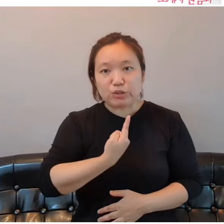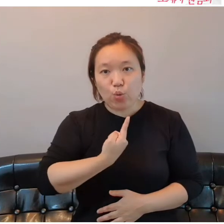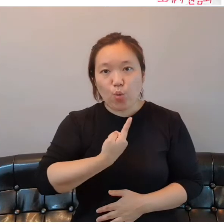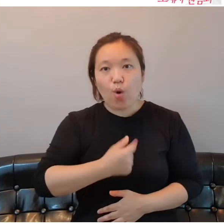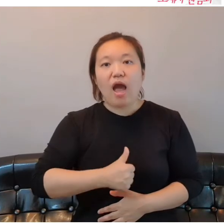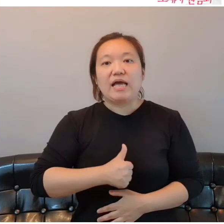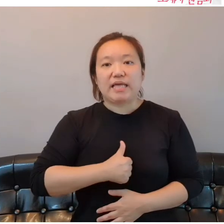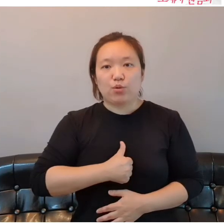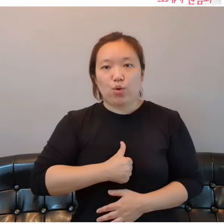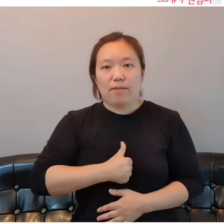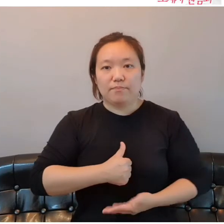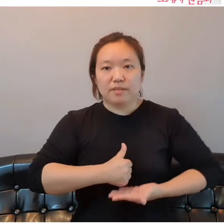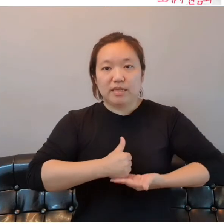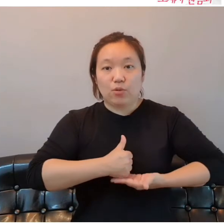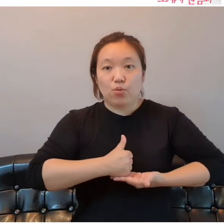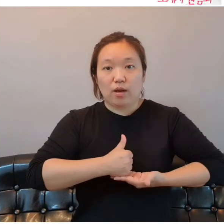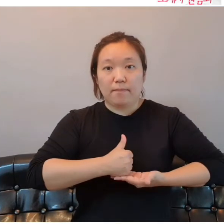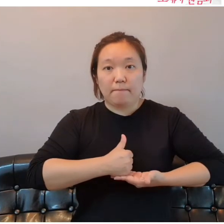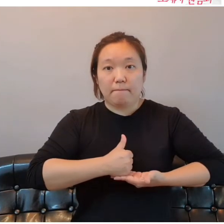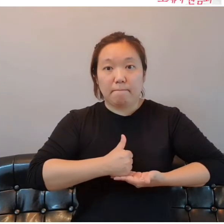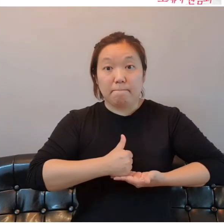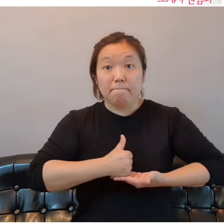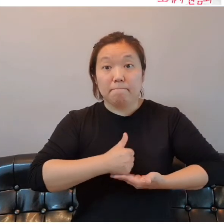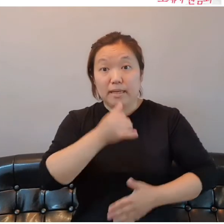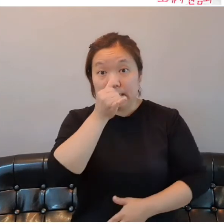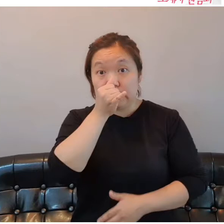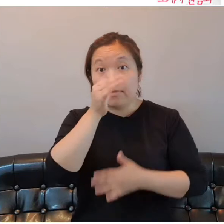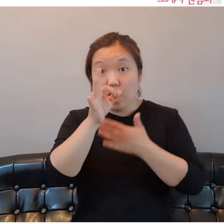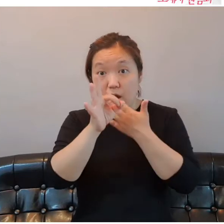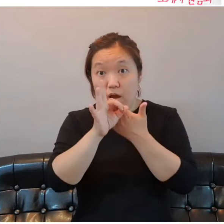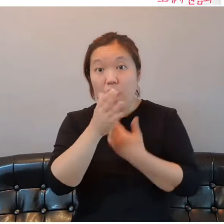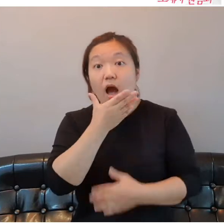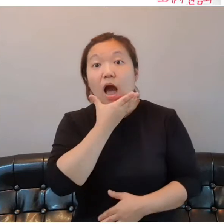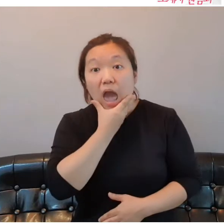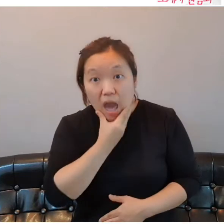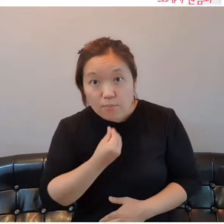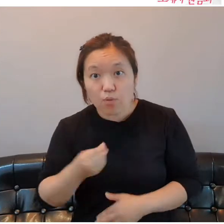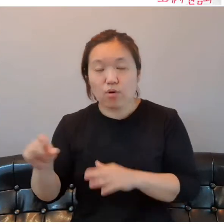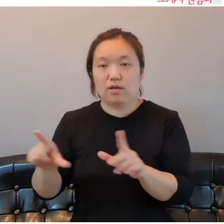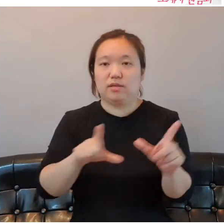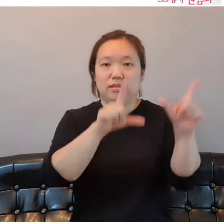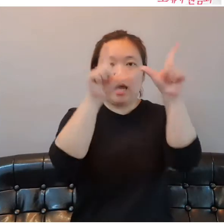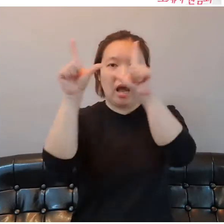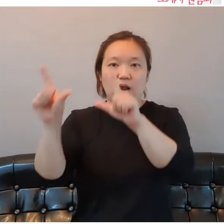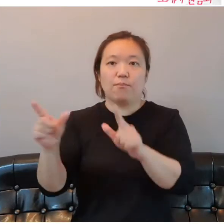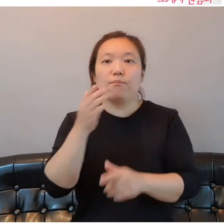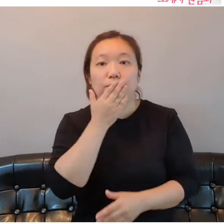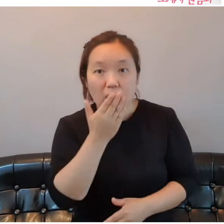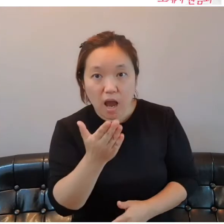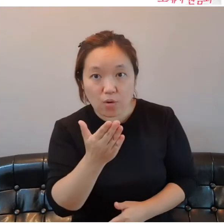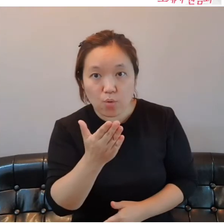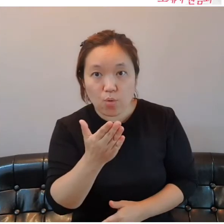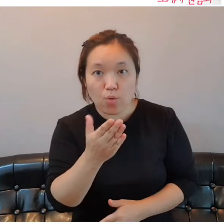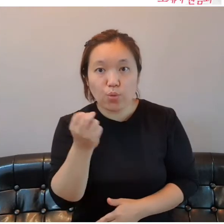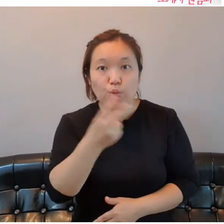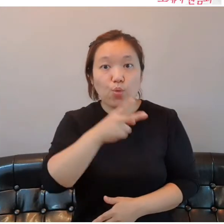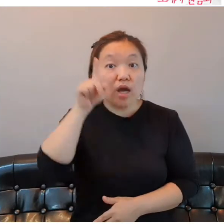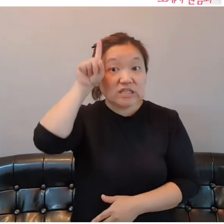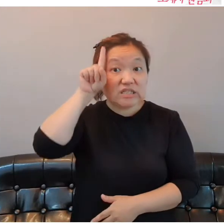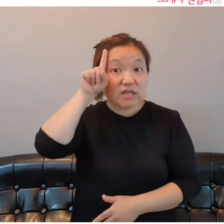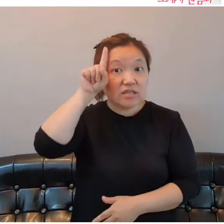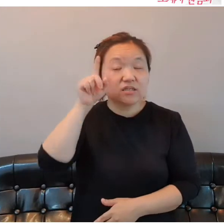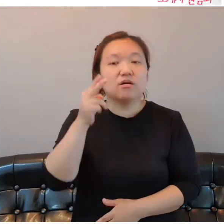사는 것이 행복한 삶입니다. 그러면서 스트레스를 받지 않고 노이로제도 없어요.